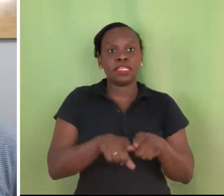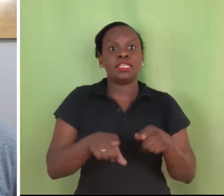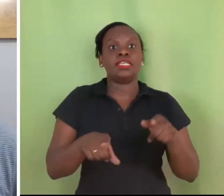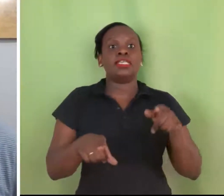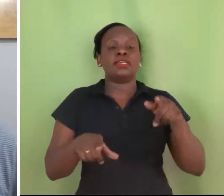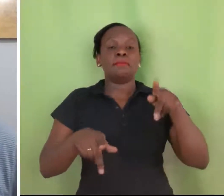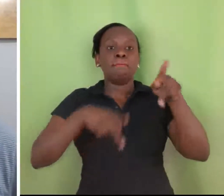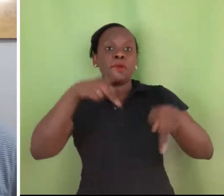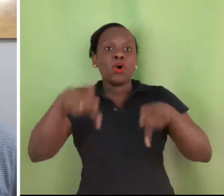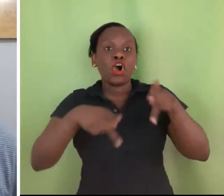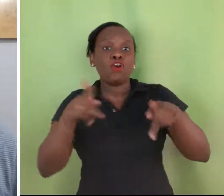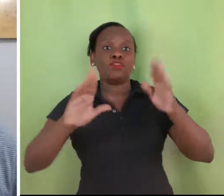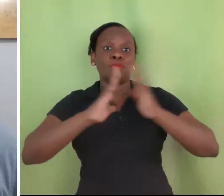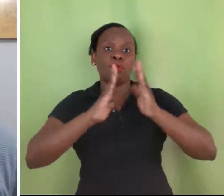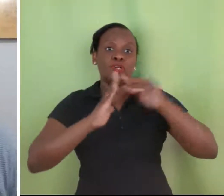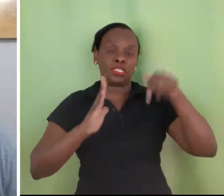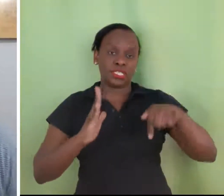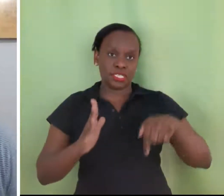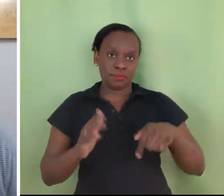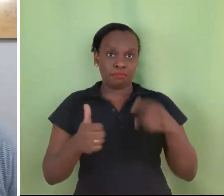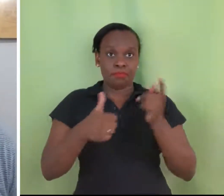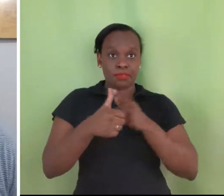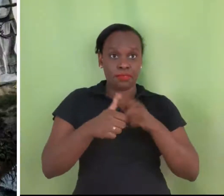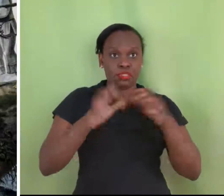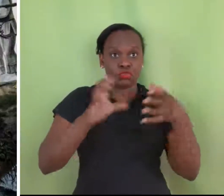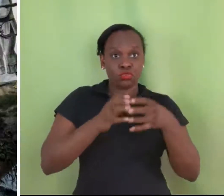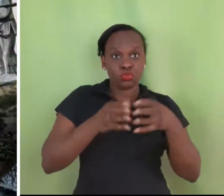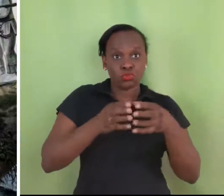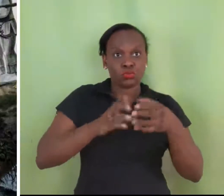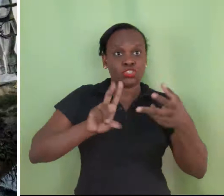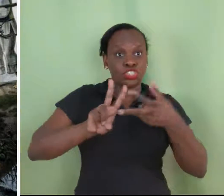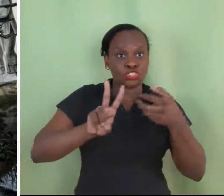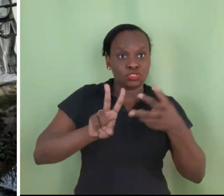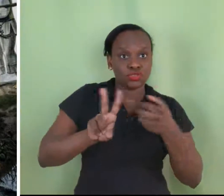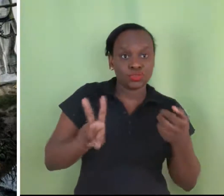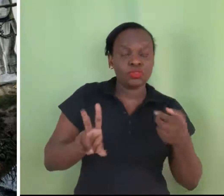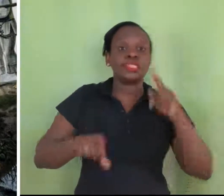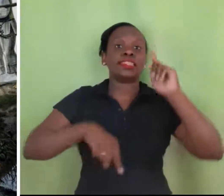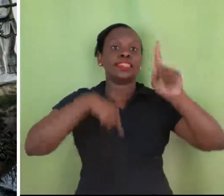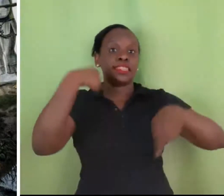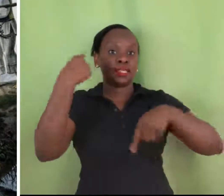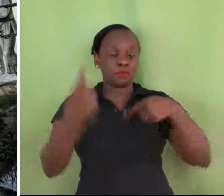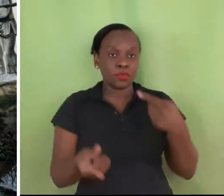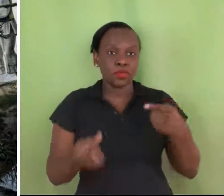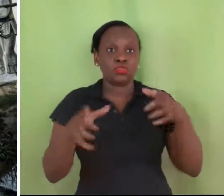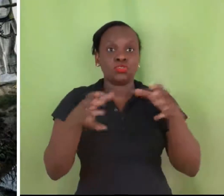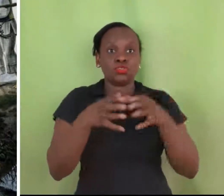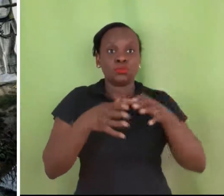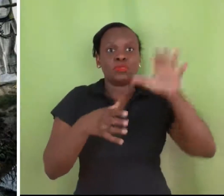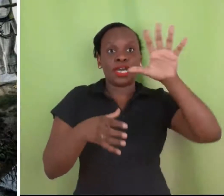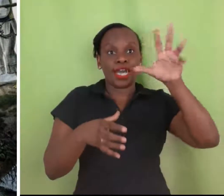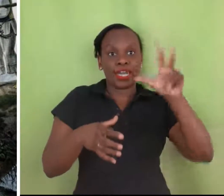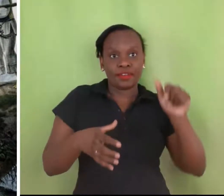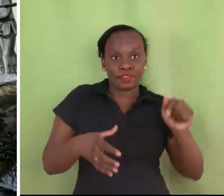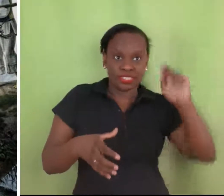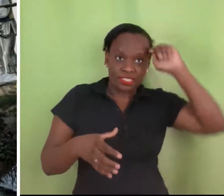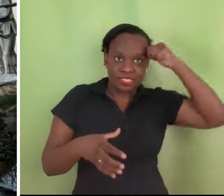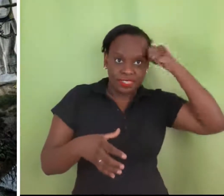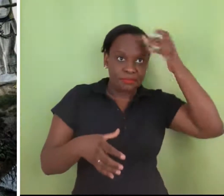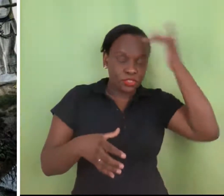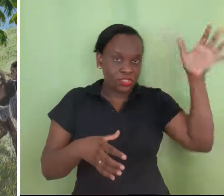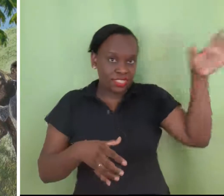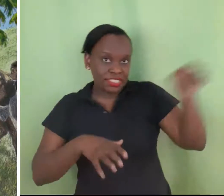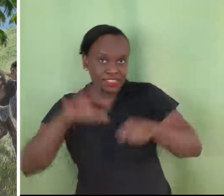os povos que aqui viviam. Primeiro os povos indígenas, né, e depois os africanos que foram aqui